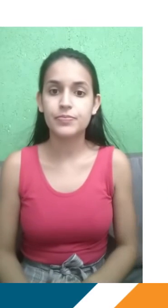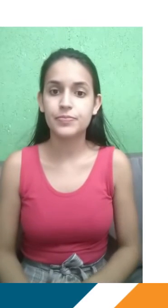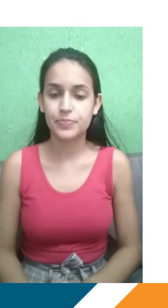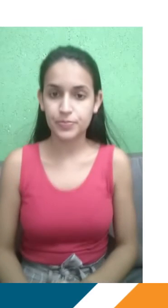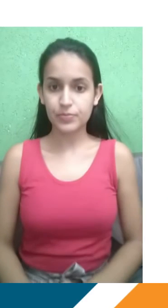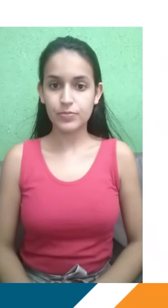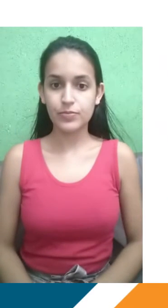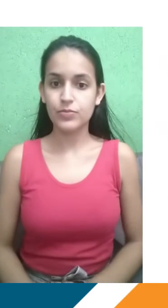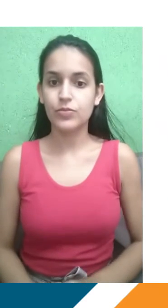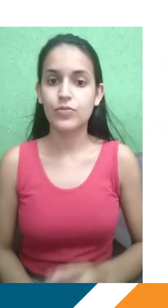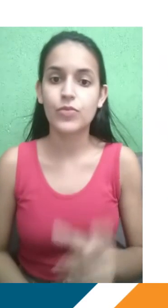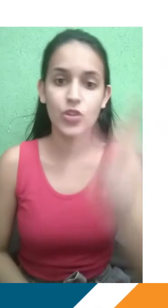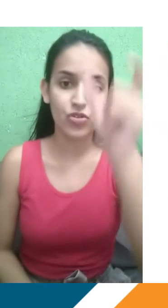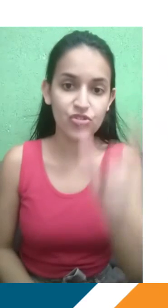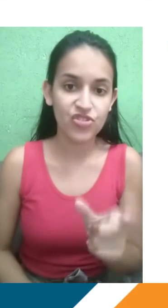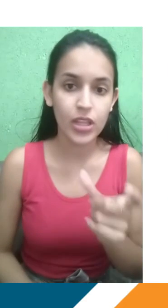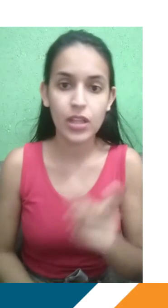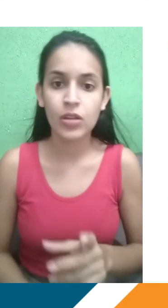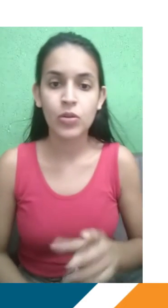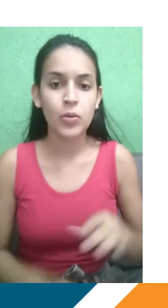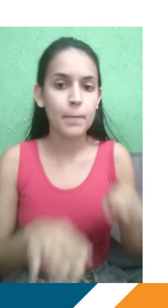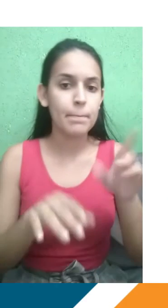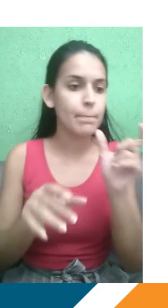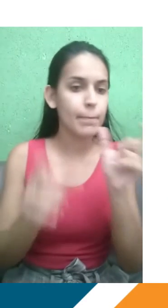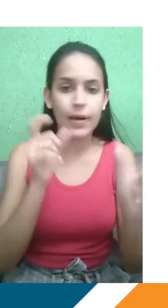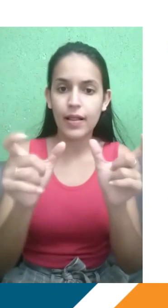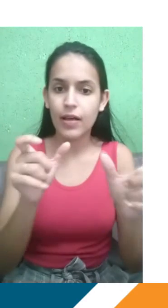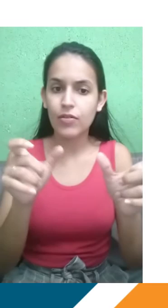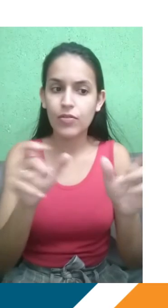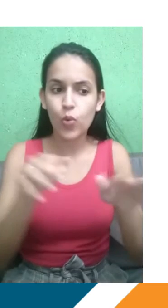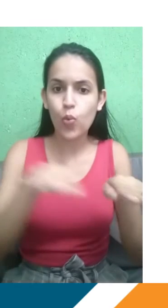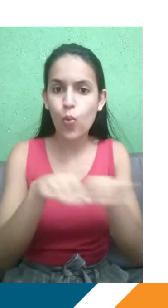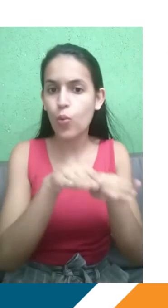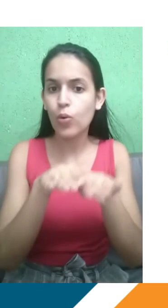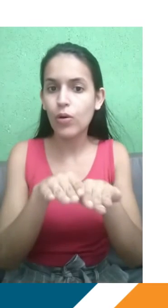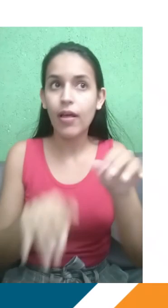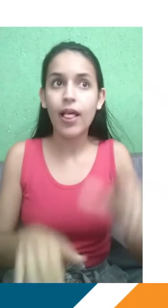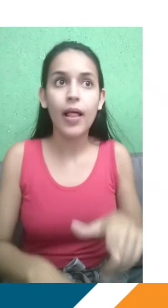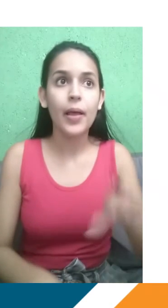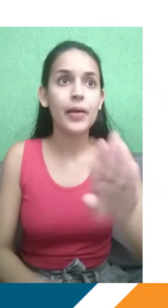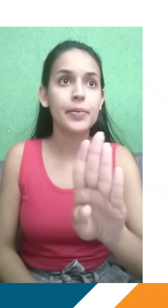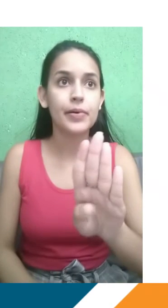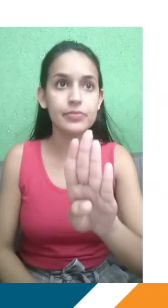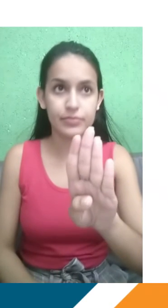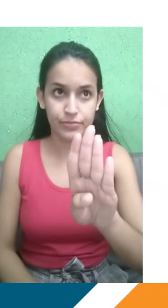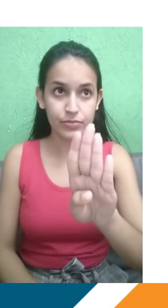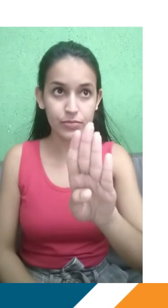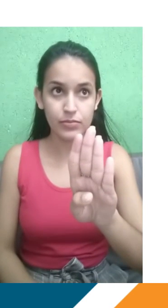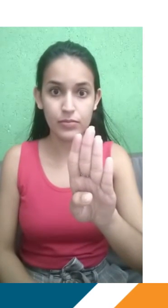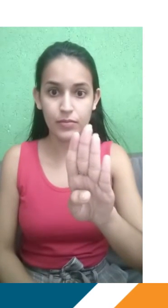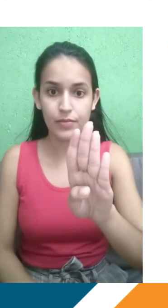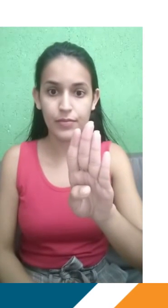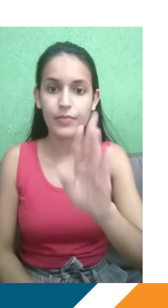podemos observar em ambos os vocábulos o mesmo tipo de alteração fonológica, quando ocorre a troca do fonema